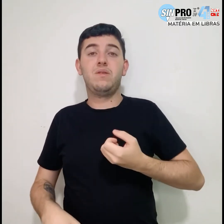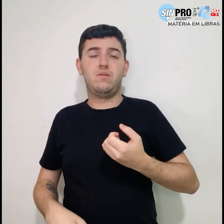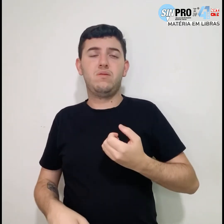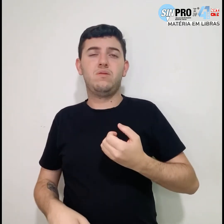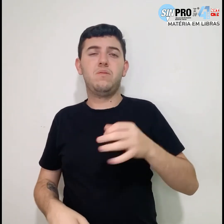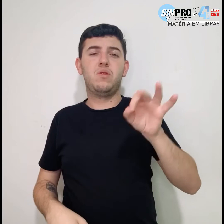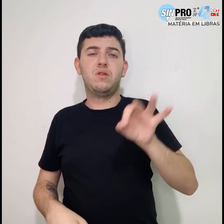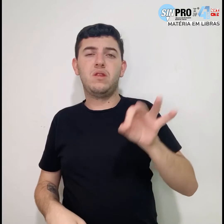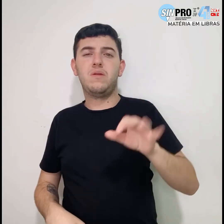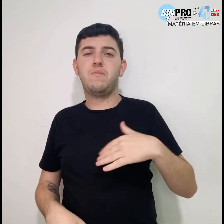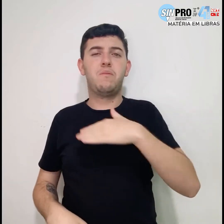contaminações.